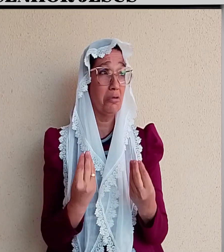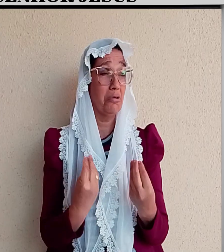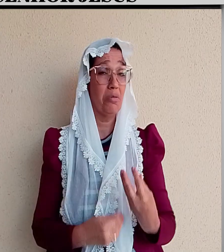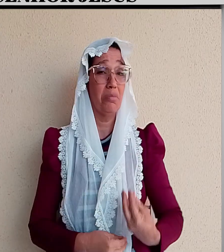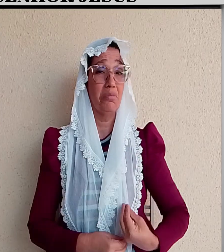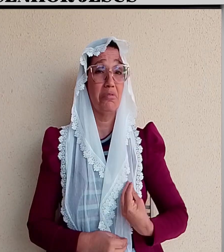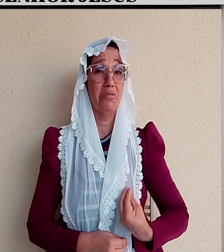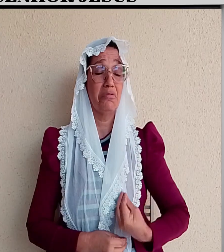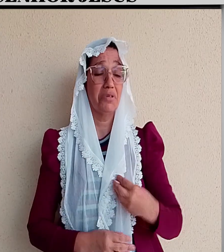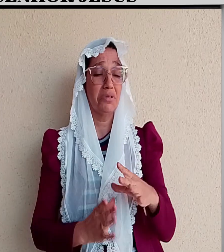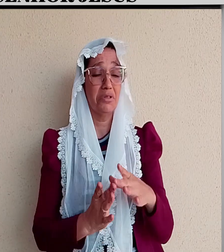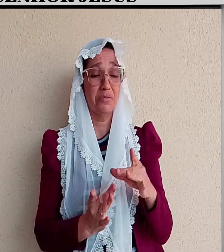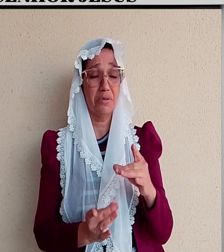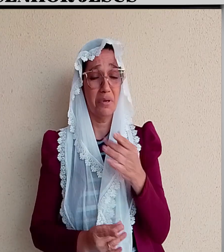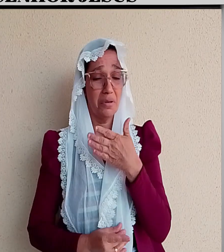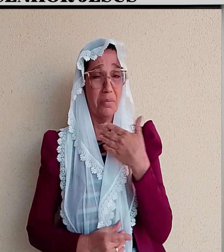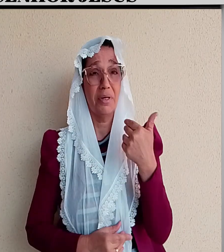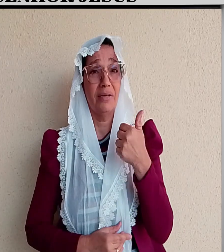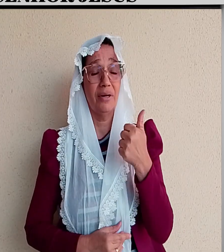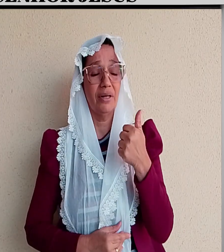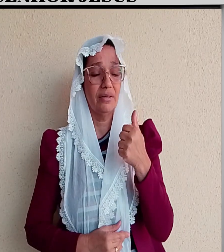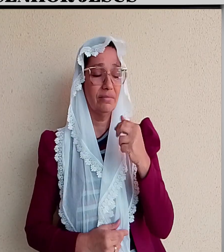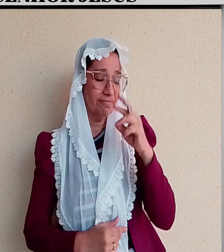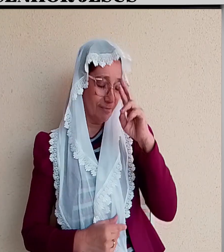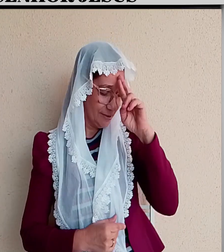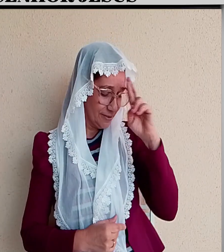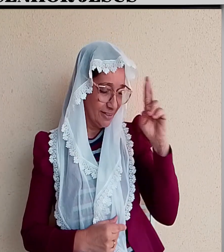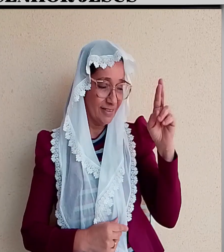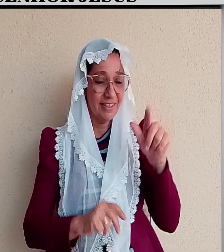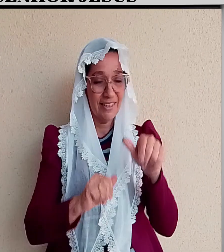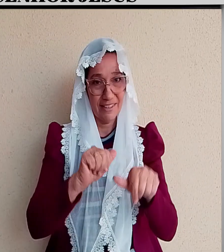sãos, esses se declaram que não precisam do Senhor,